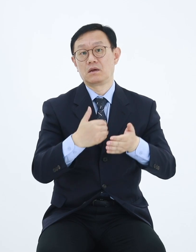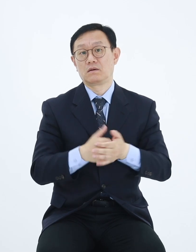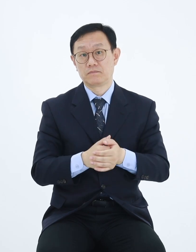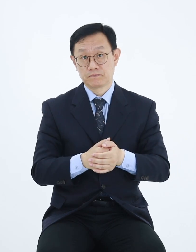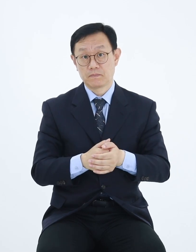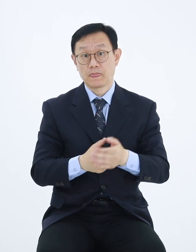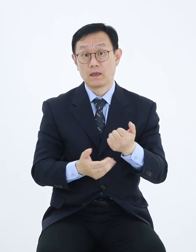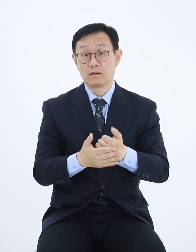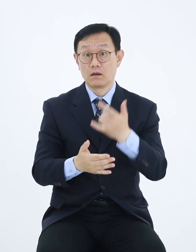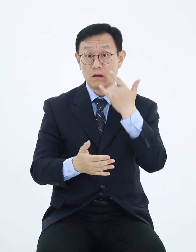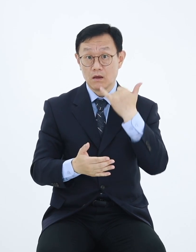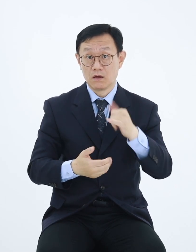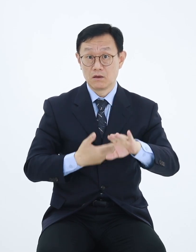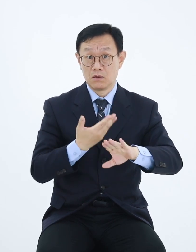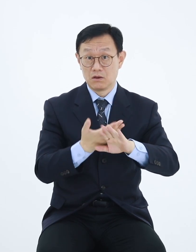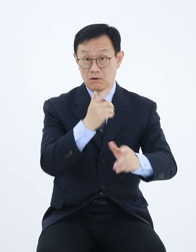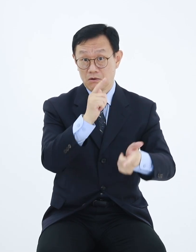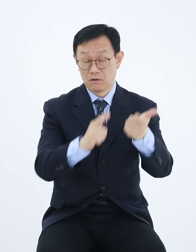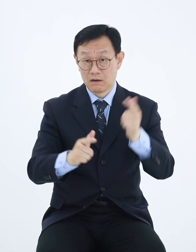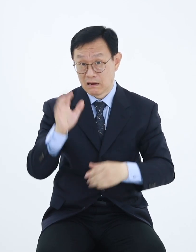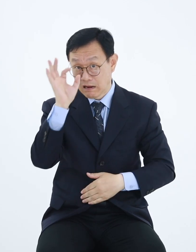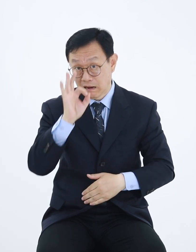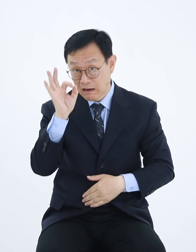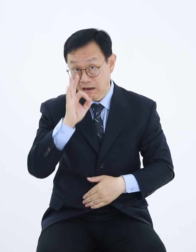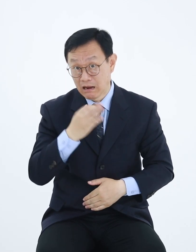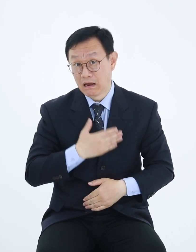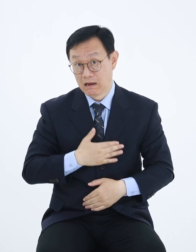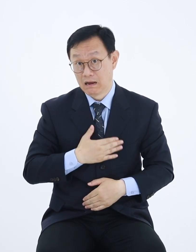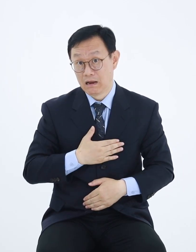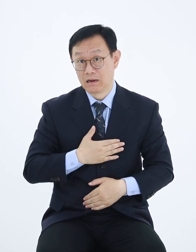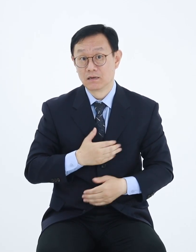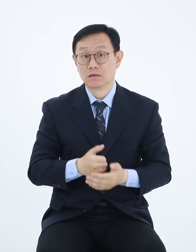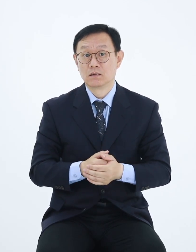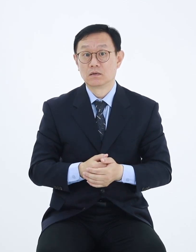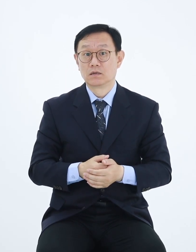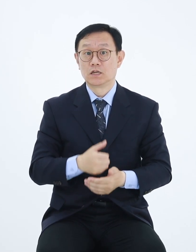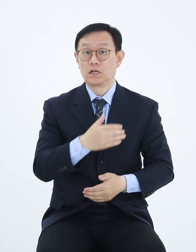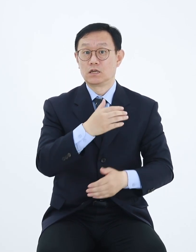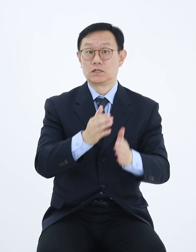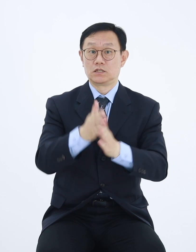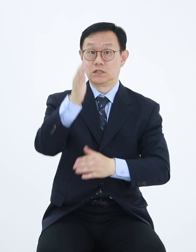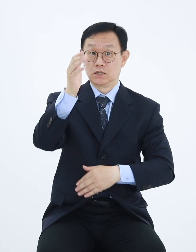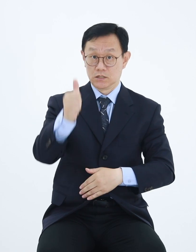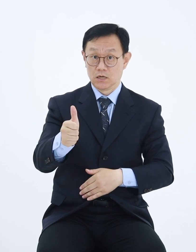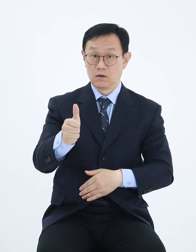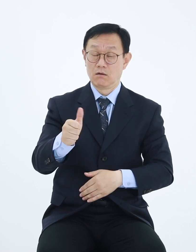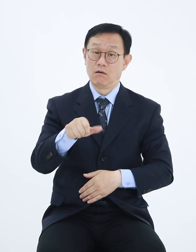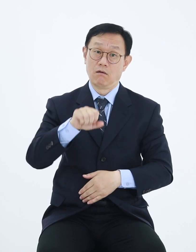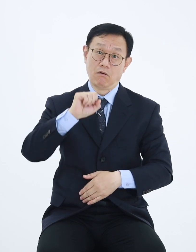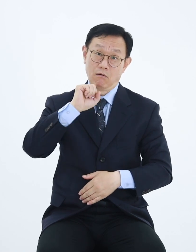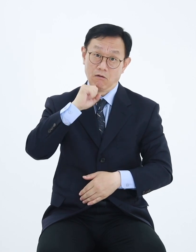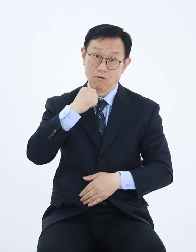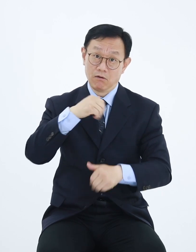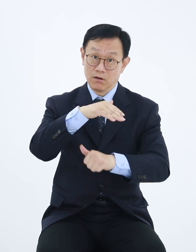부모님은 백방으로 방법을 알아보기 시작했습니다 시장을 찾아가 어려운 상황을 호소하자 시장은